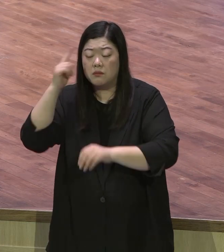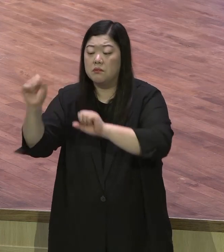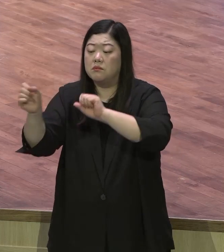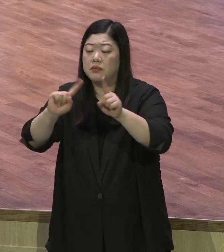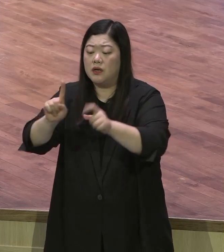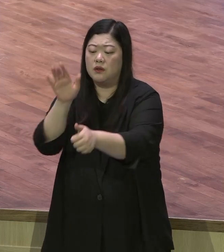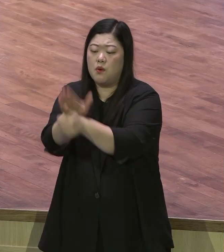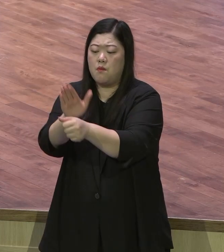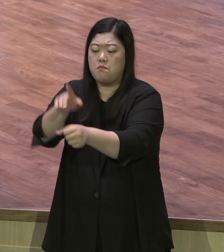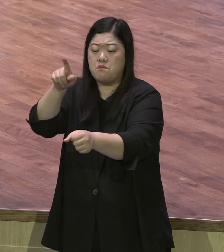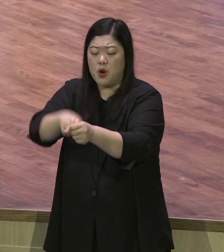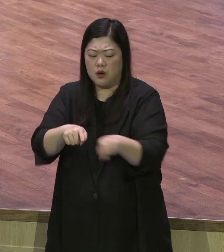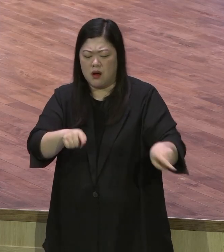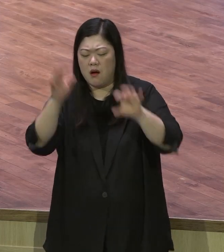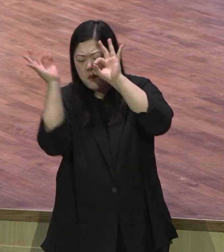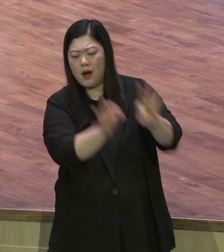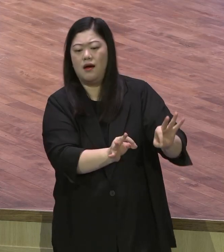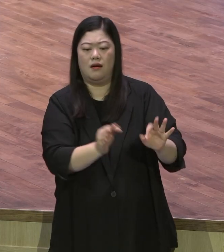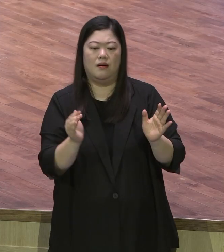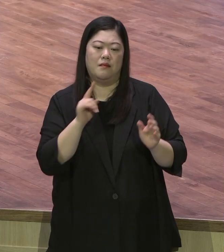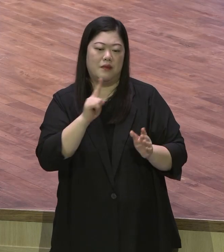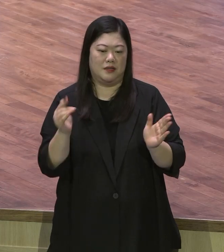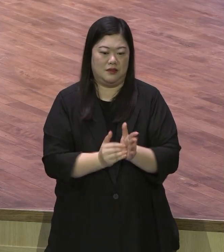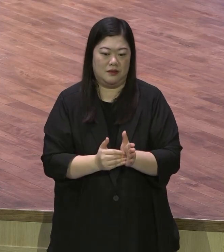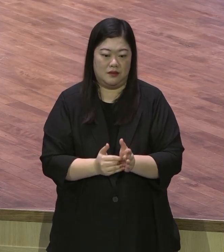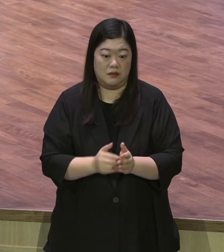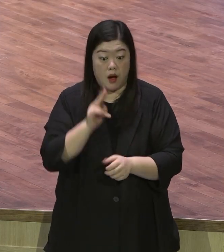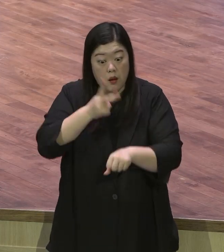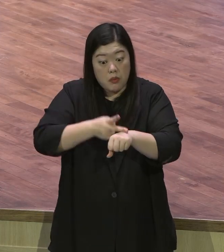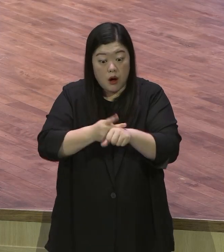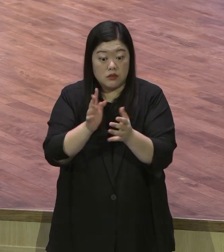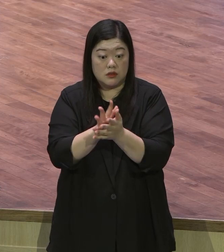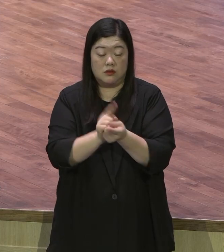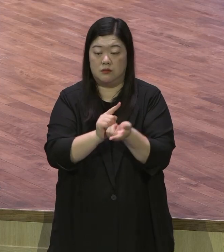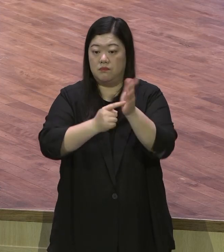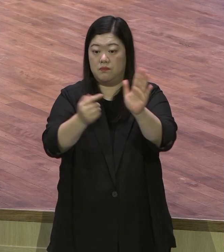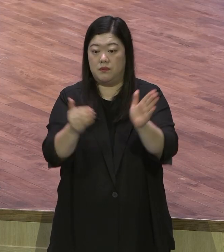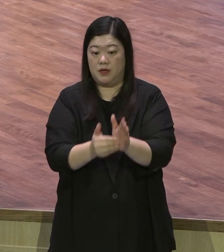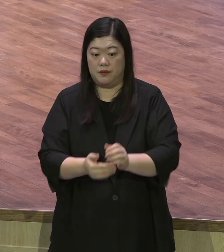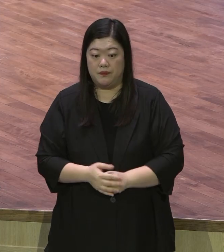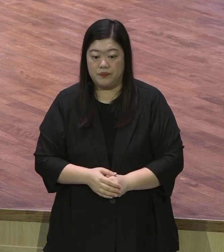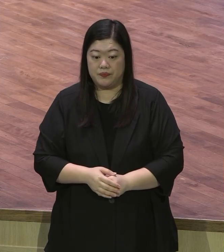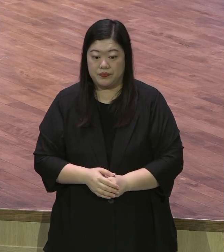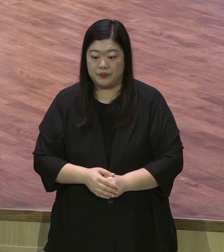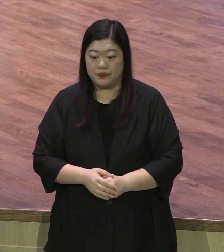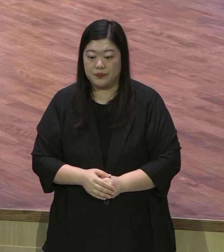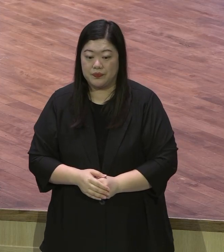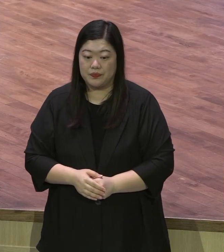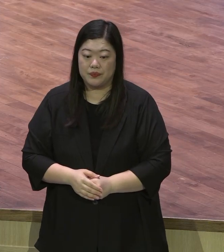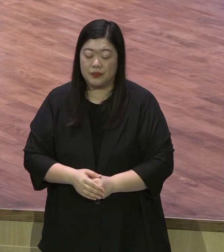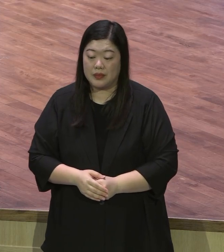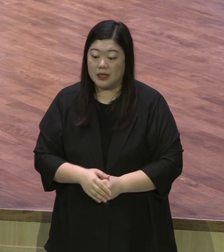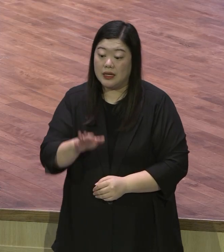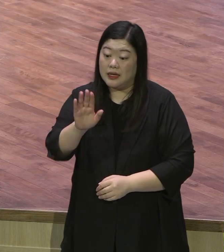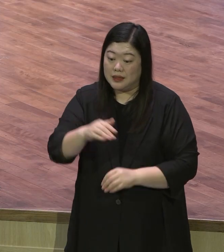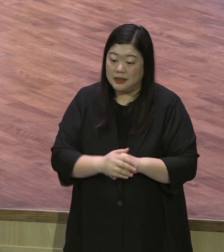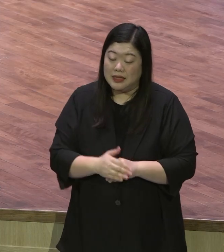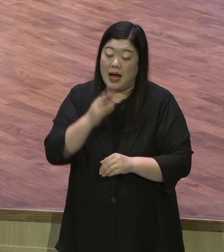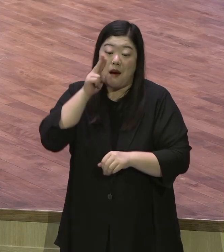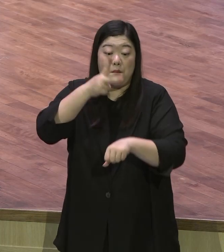기록되었느니라. 분명히 말씀했어요. 이 사도 바울도, 이 바울도 그랬어요. 이스라엘의 실패를 기록한